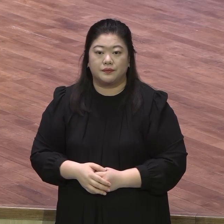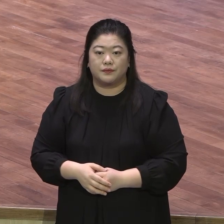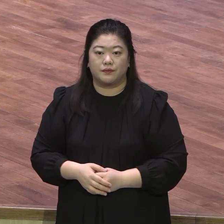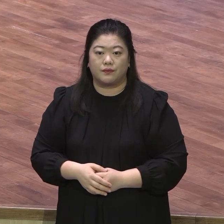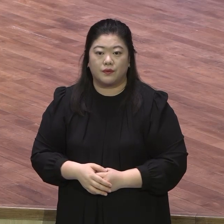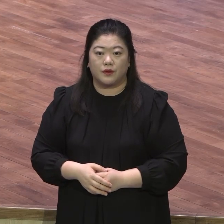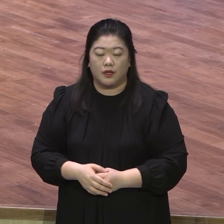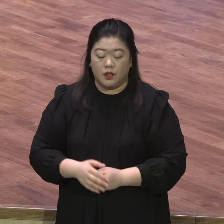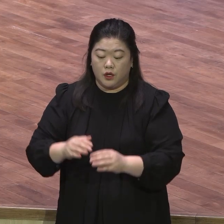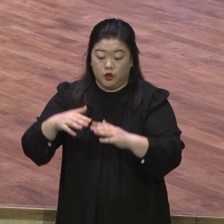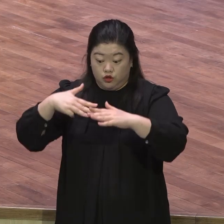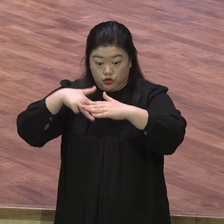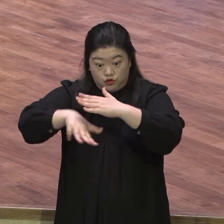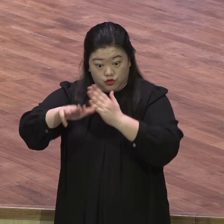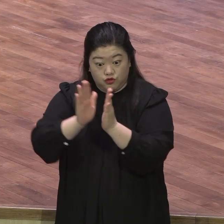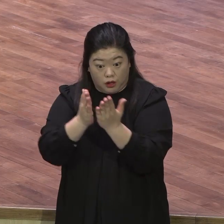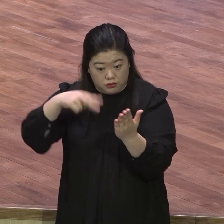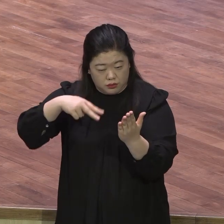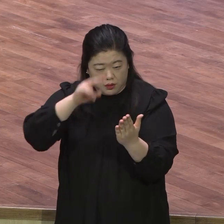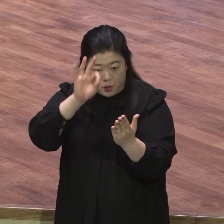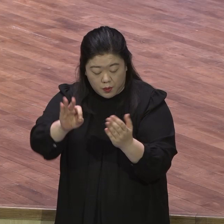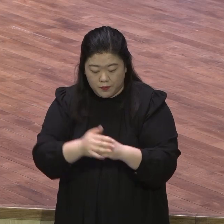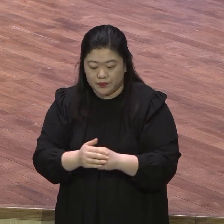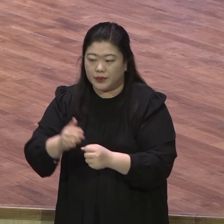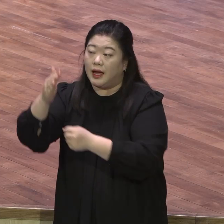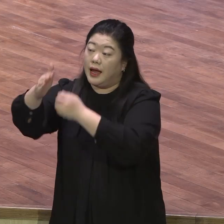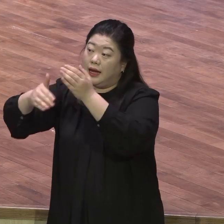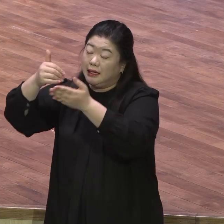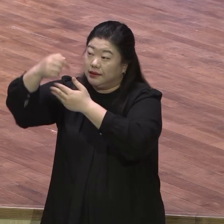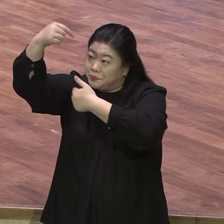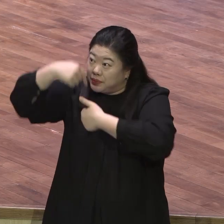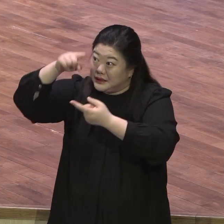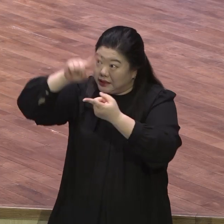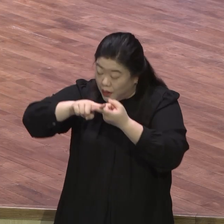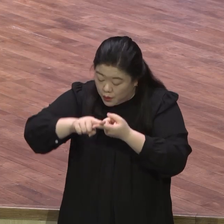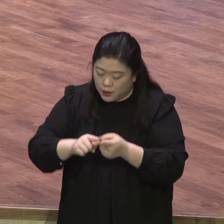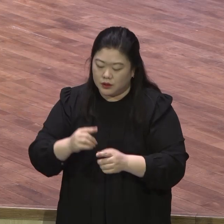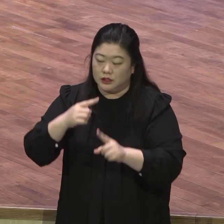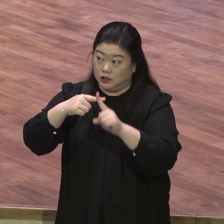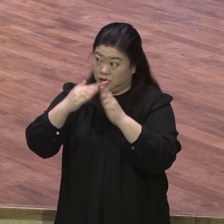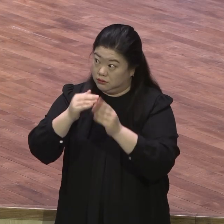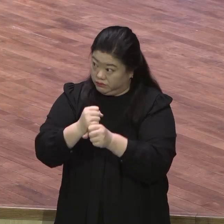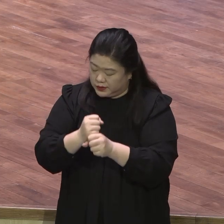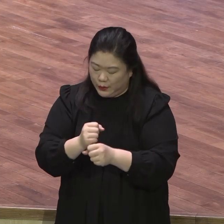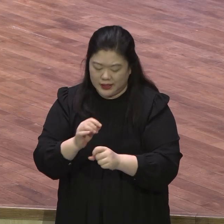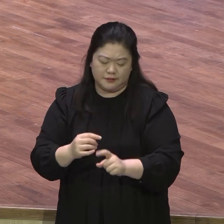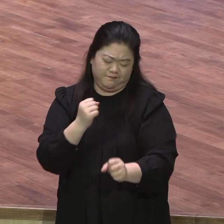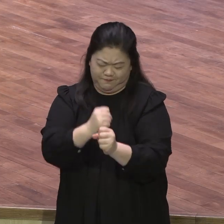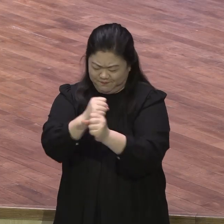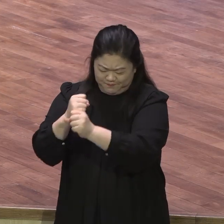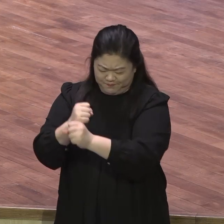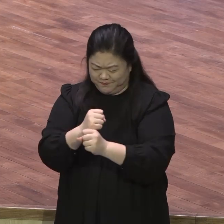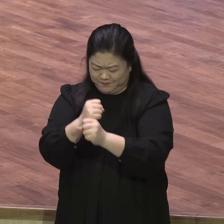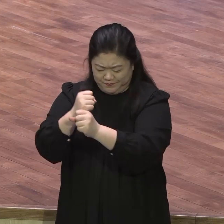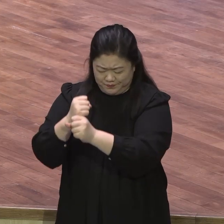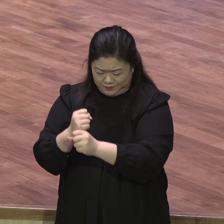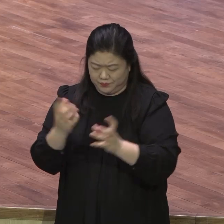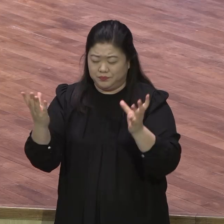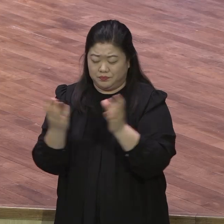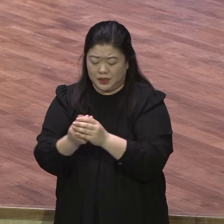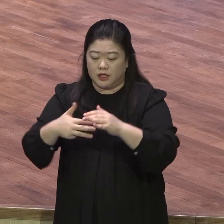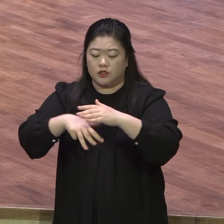성막을 지어가지고 하나님께 봉운으로서 출입국기가 끝이 나요. 그만큼 성막이 중요하다.